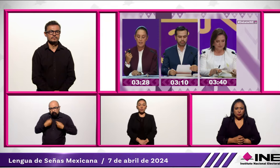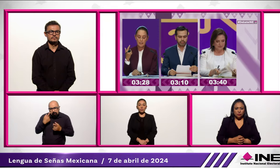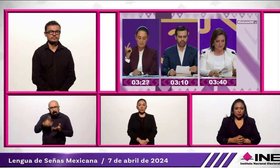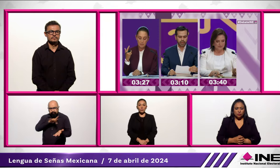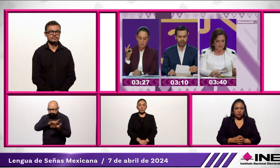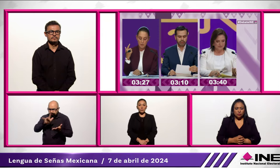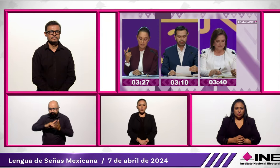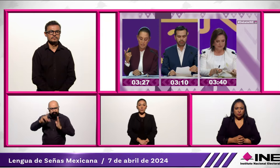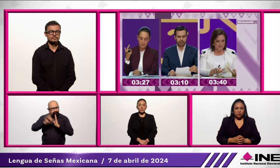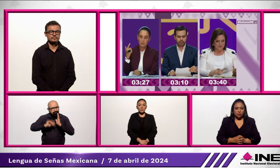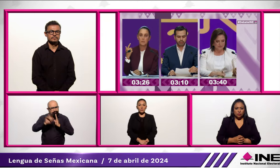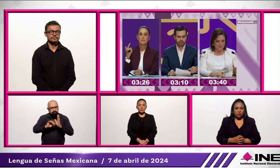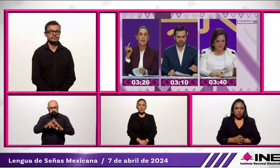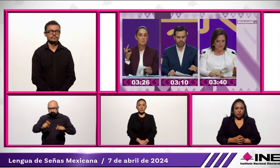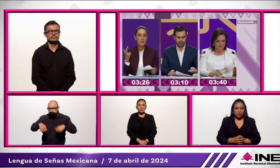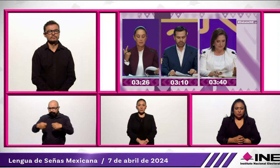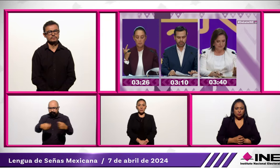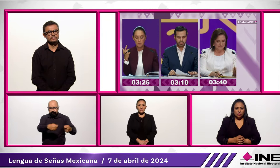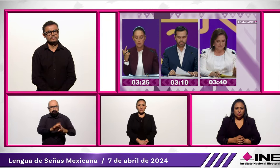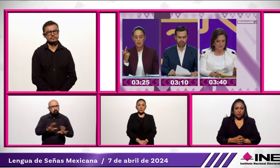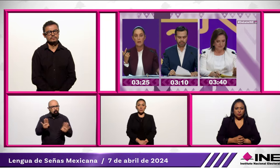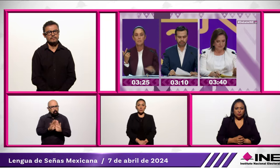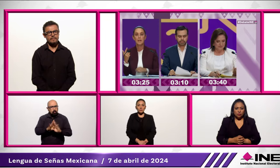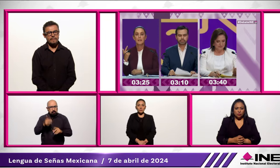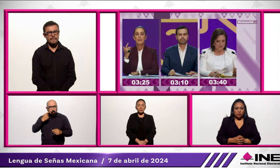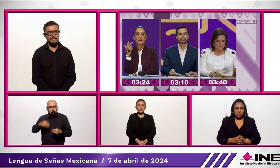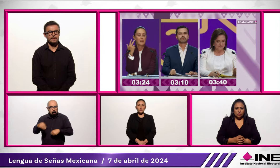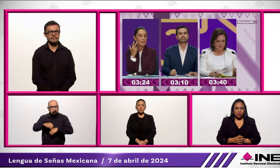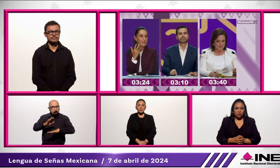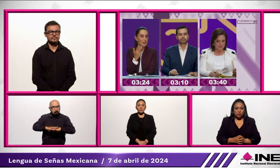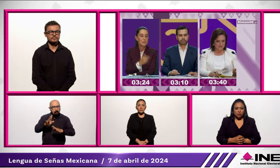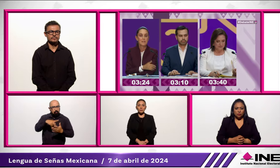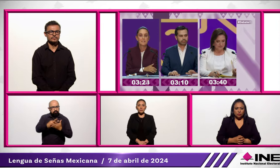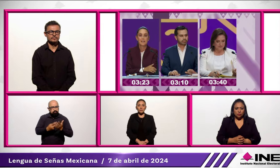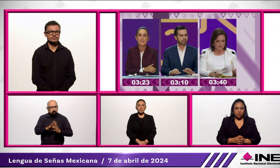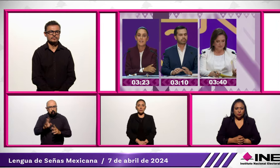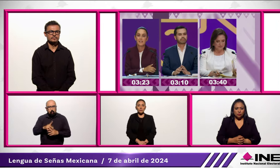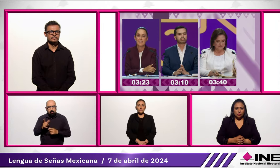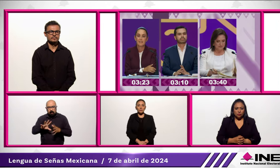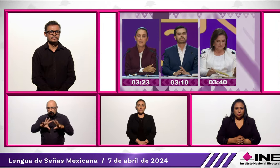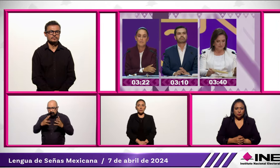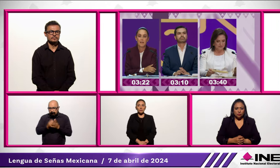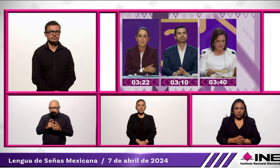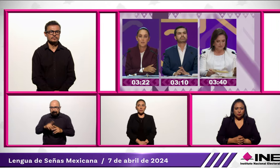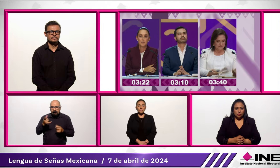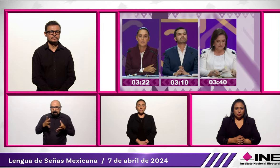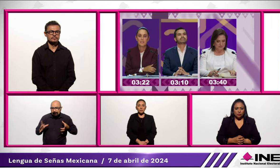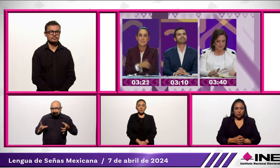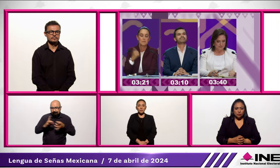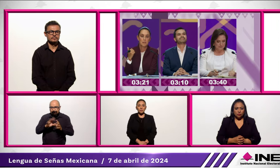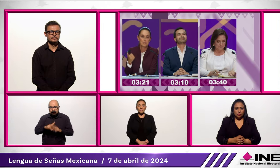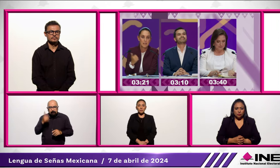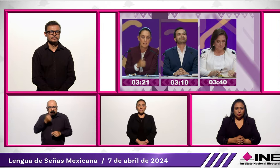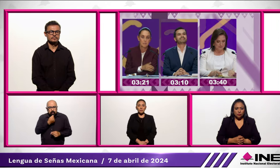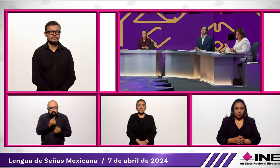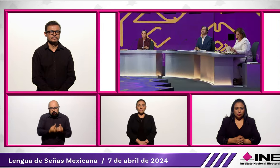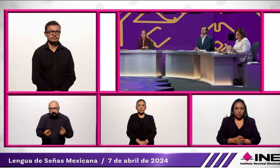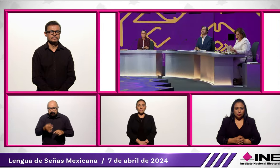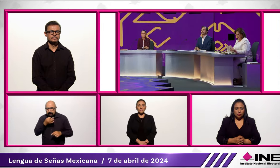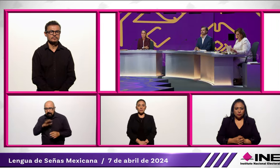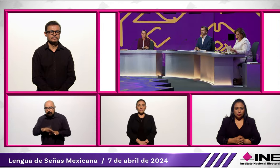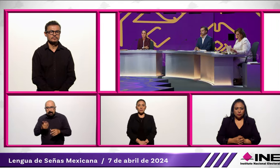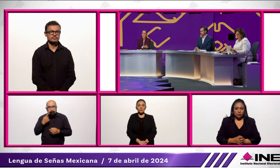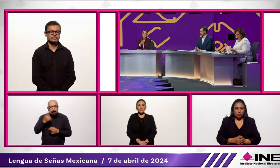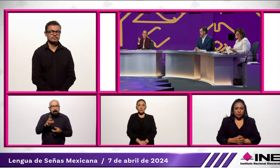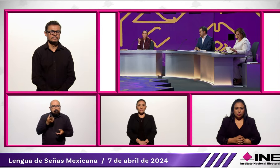mensual. Estamos planteando también como programa la universalidad de la beca para los niños y niñas, más becas para